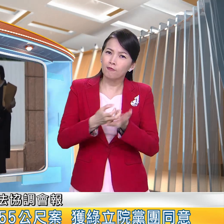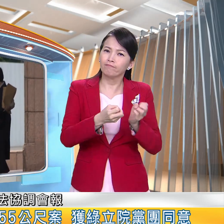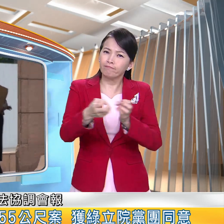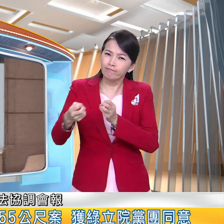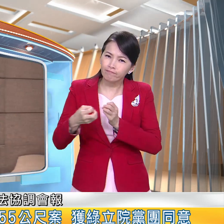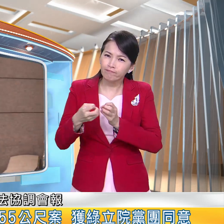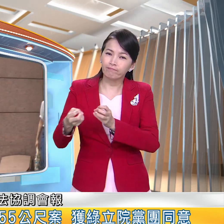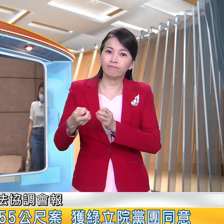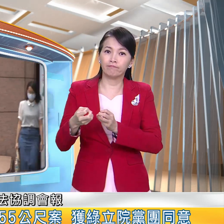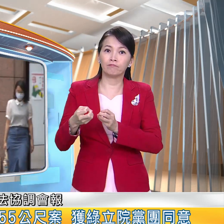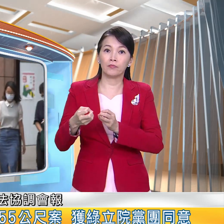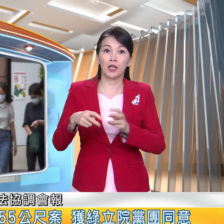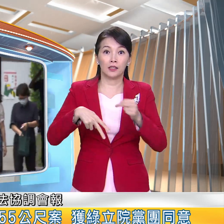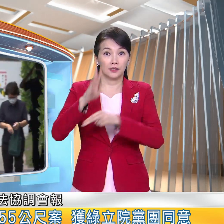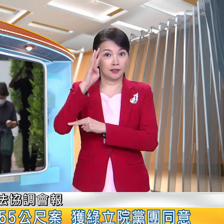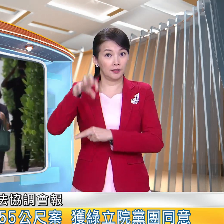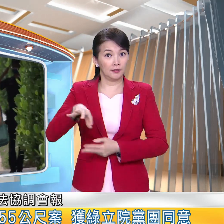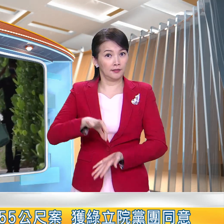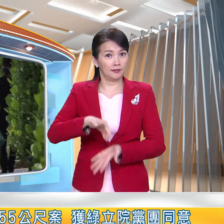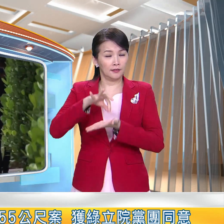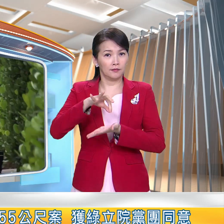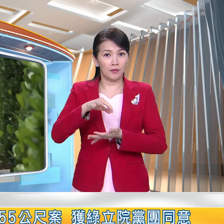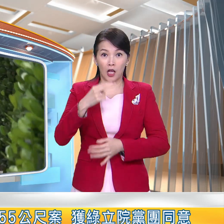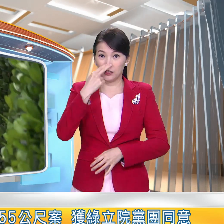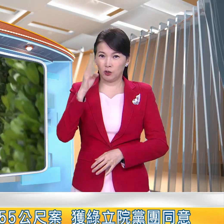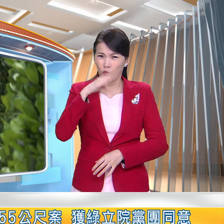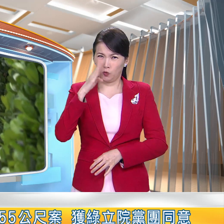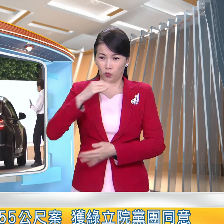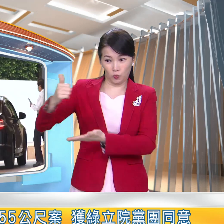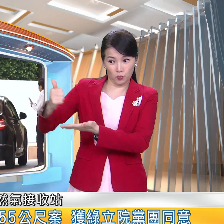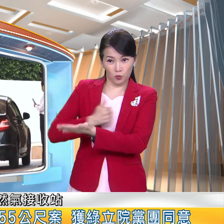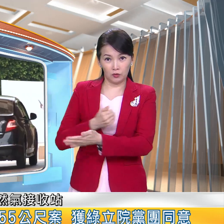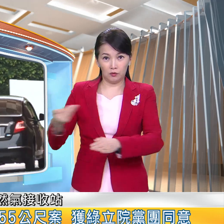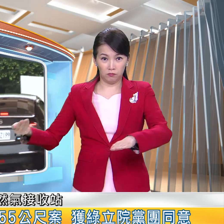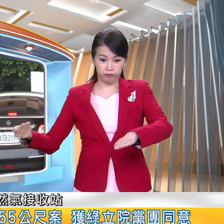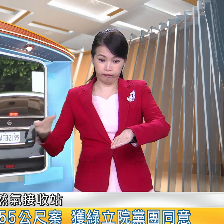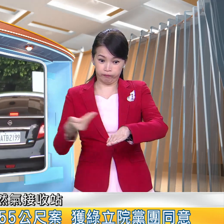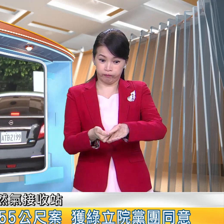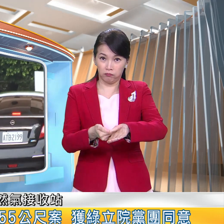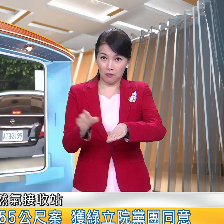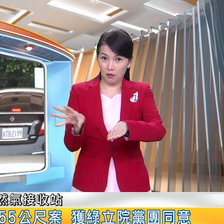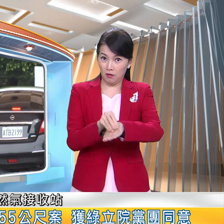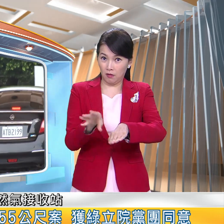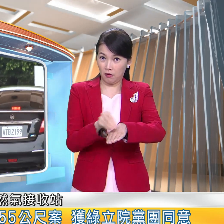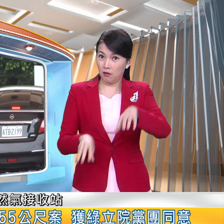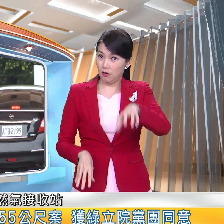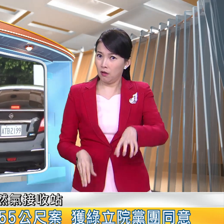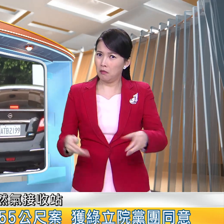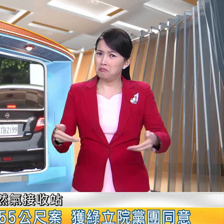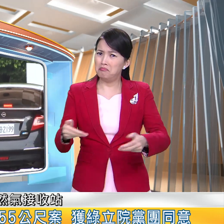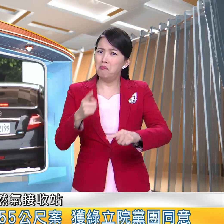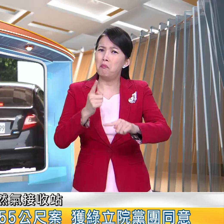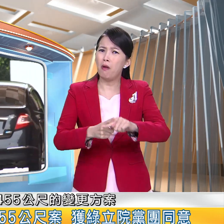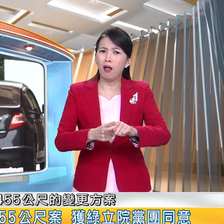报，而行政院提出要将第三天然气接收站工业港外